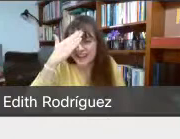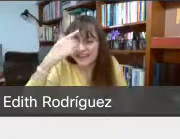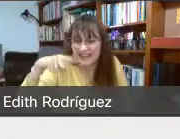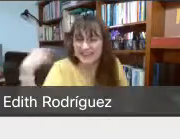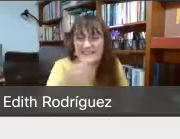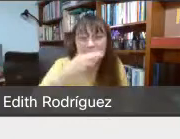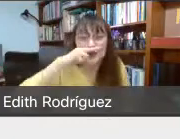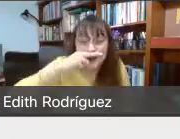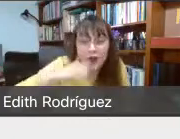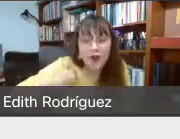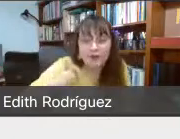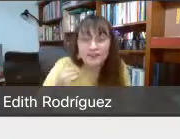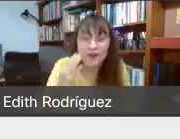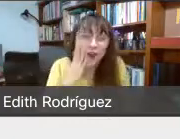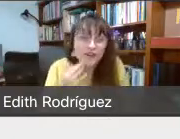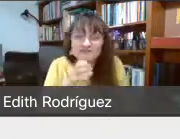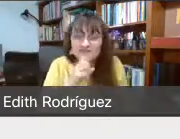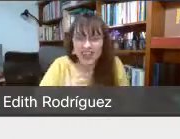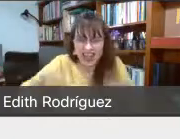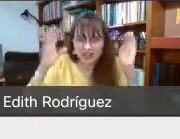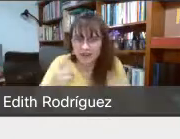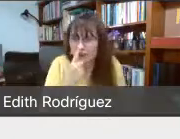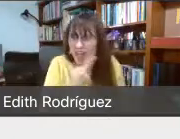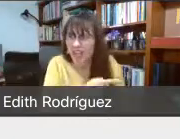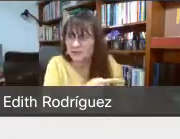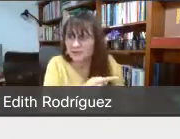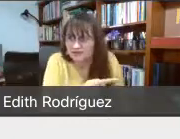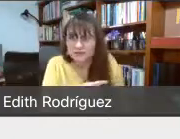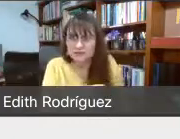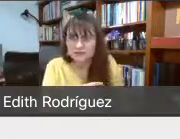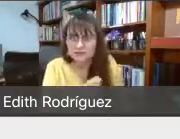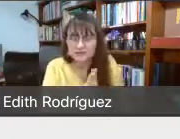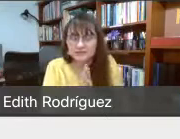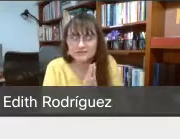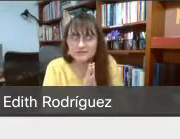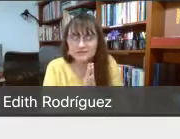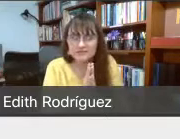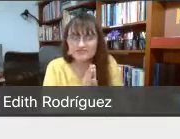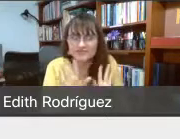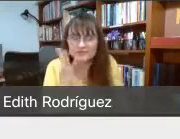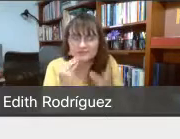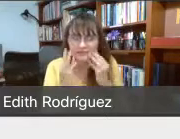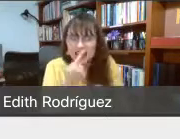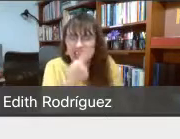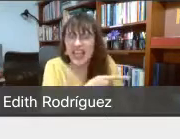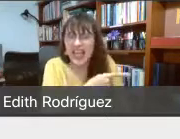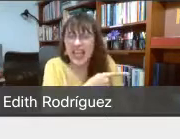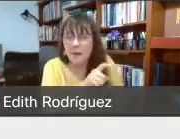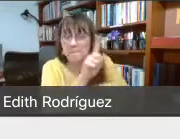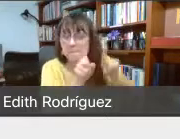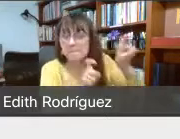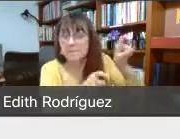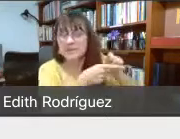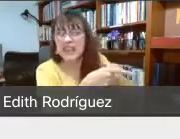tiempo me arriesgué. Ustedes saben, los niños siempre son curiosos, la gente es curiosa, y